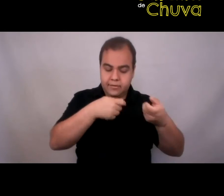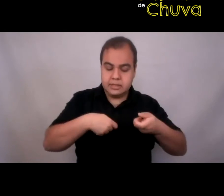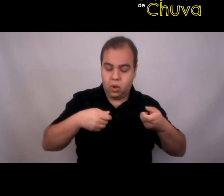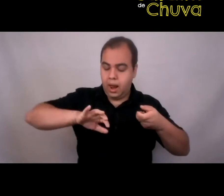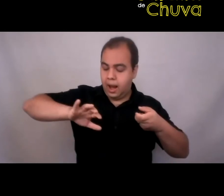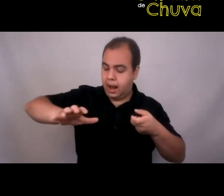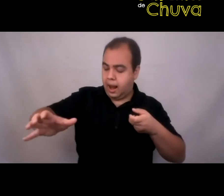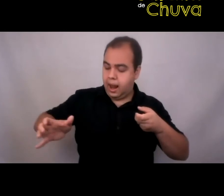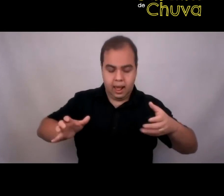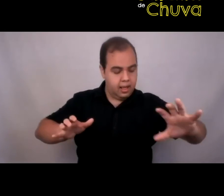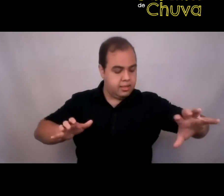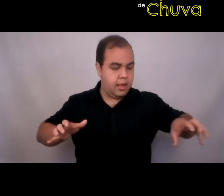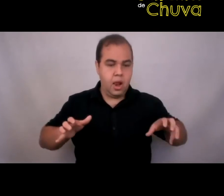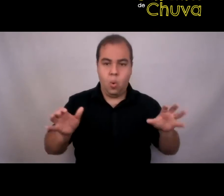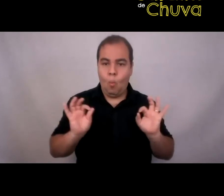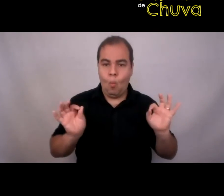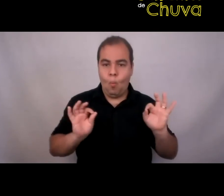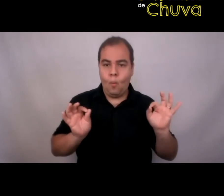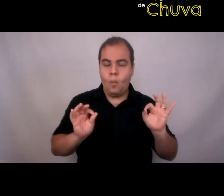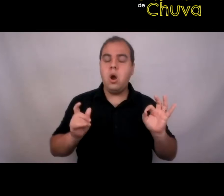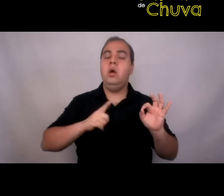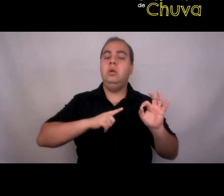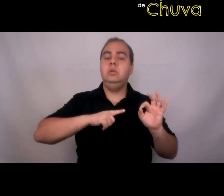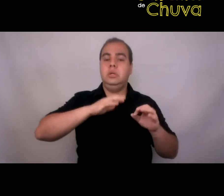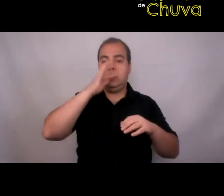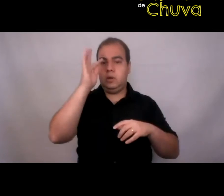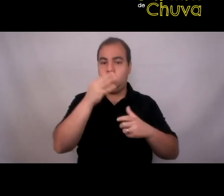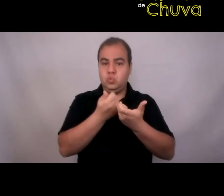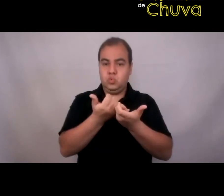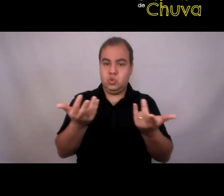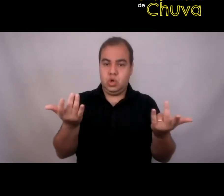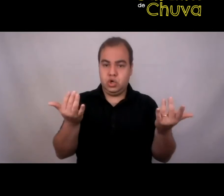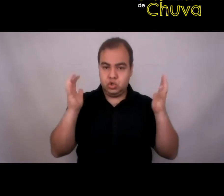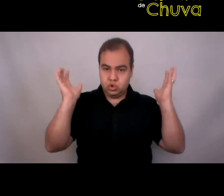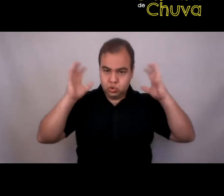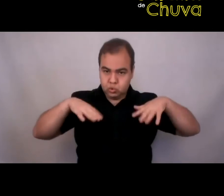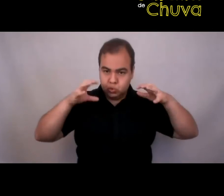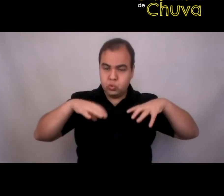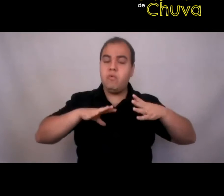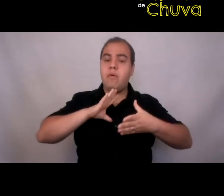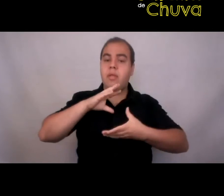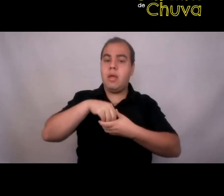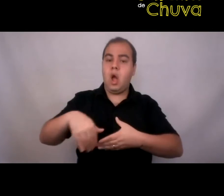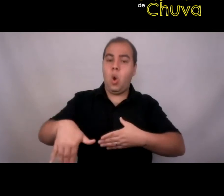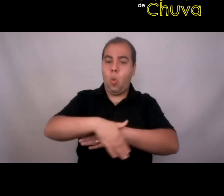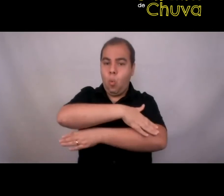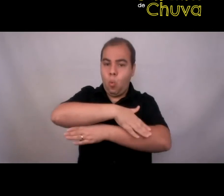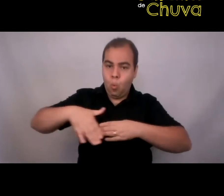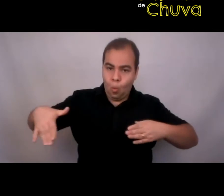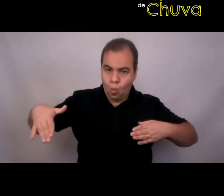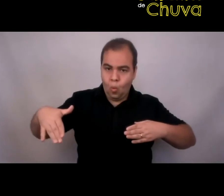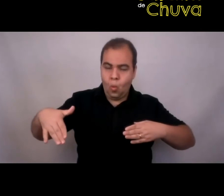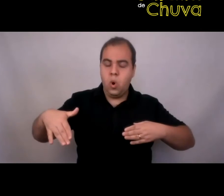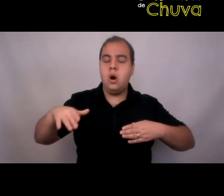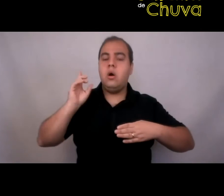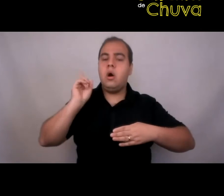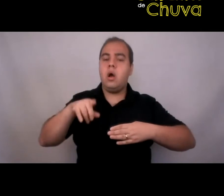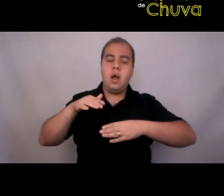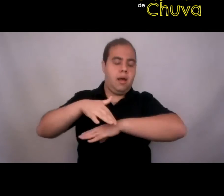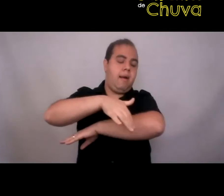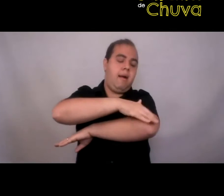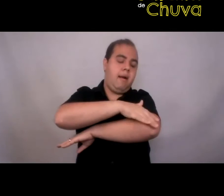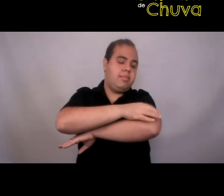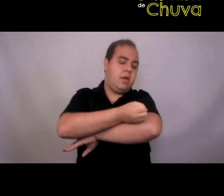de dos jardins de chuva instalados nas ruas, a gente está falando, na verdade, de canteiros pluviais,